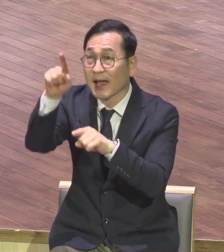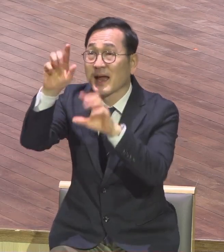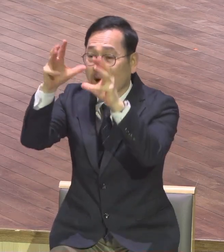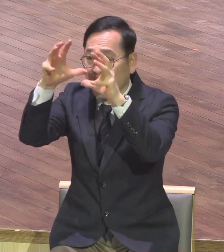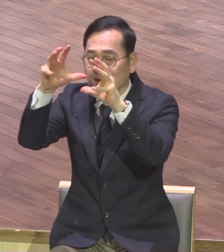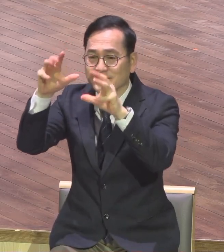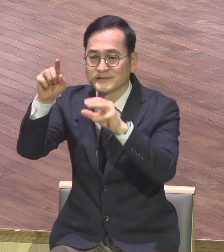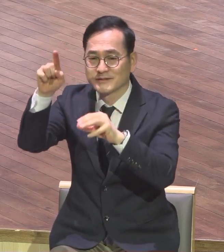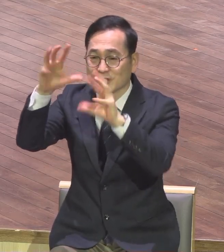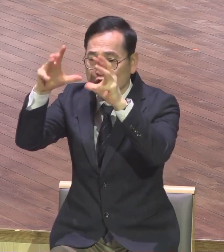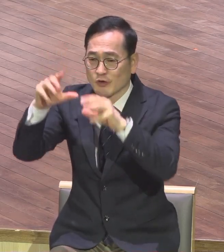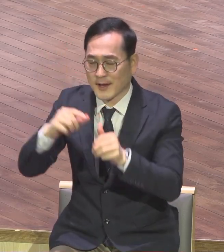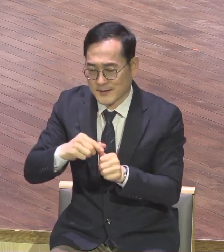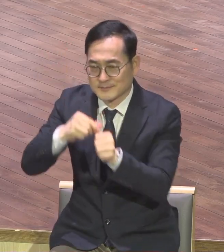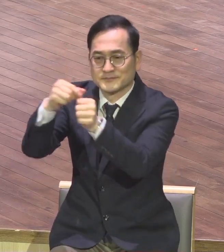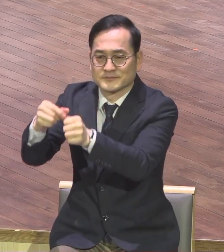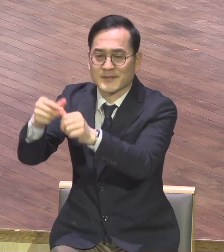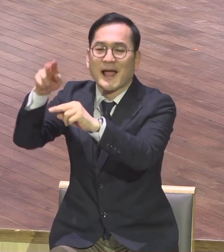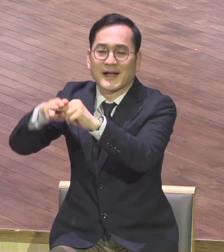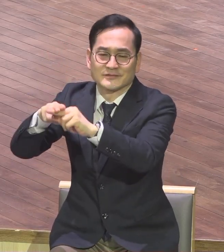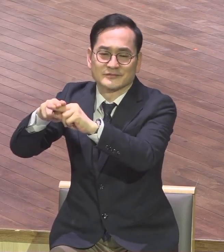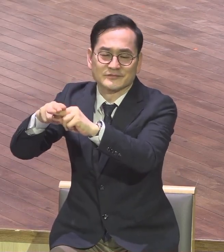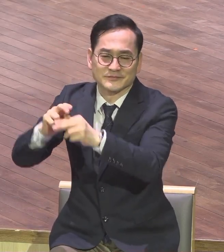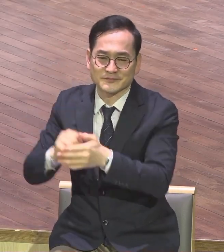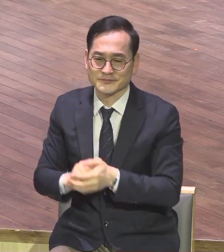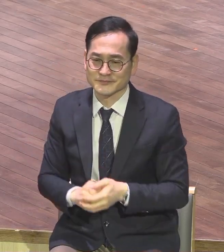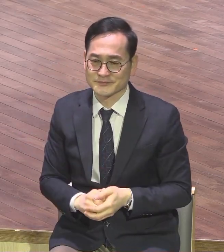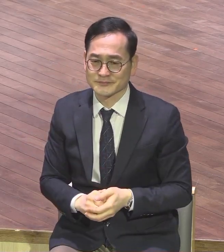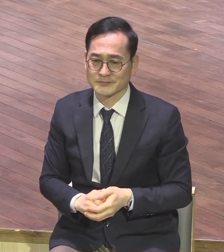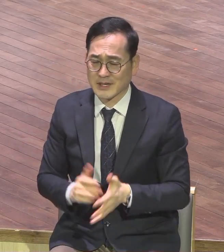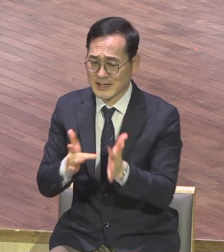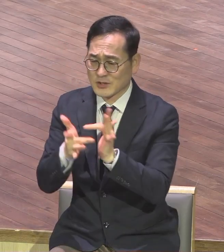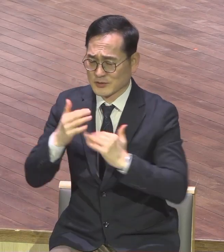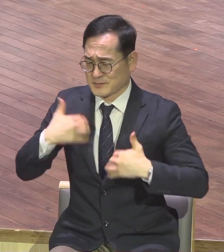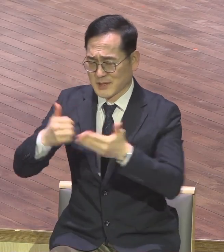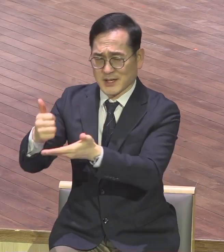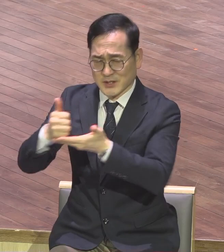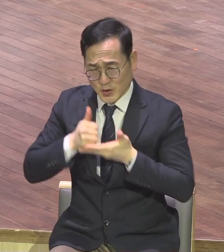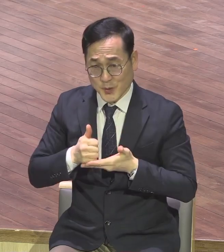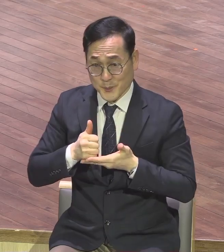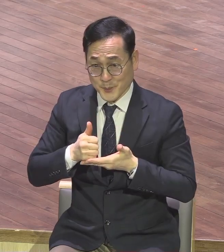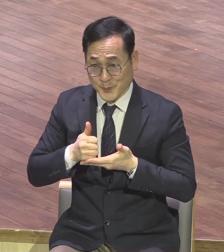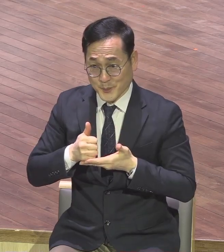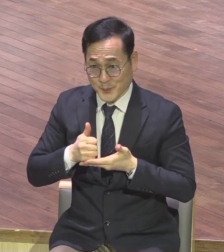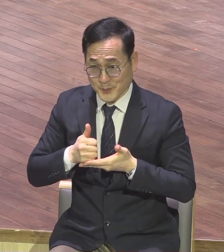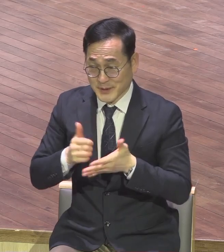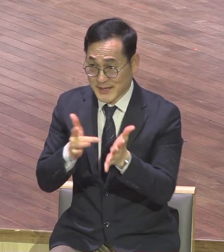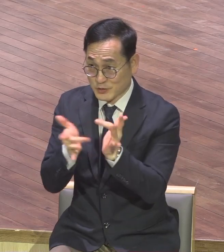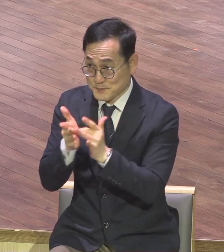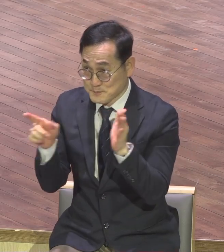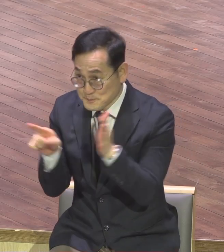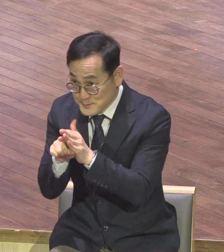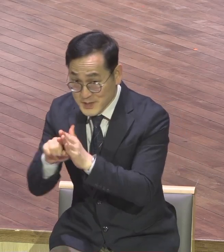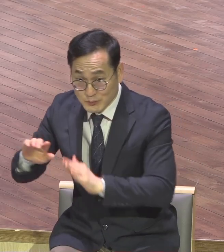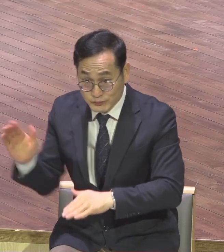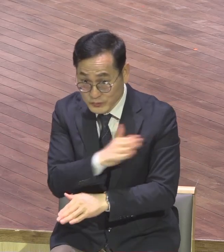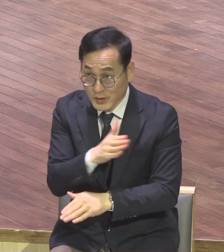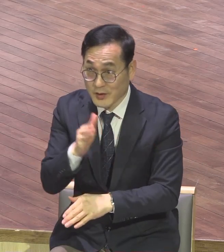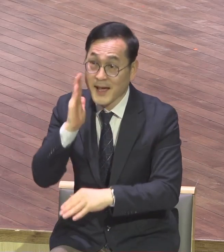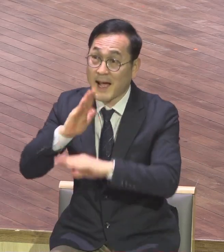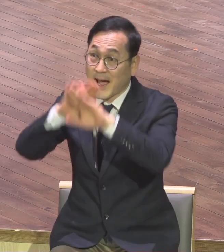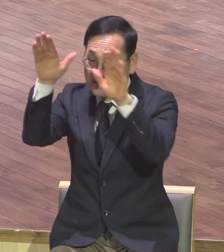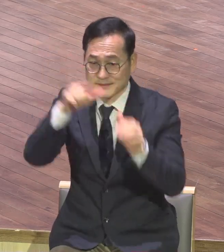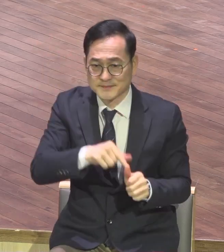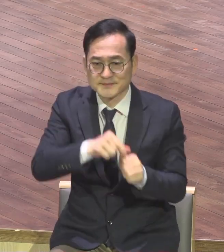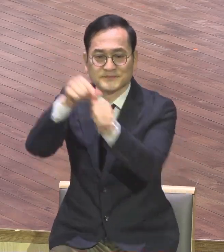앉히시니, 우리가 예수 그리스도를 영접하는 순간, 예수 그리스도를 믿어지는 순간 하늘에 앉히신